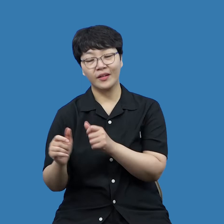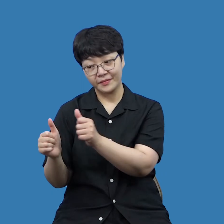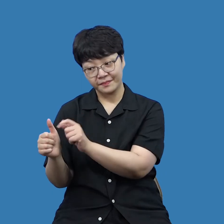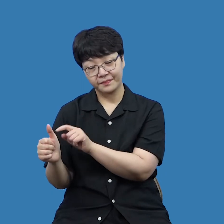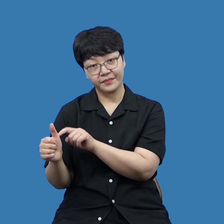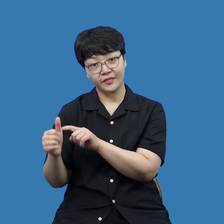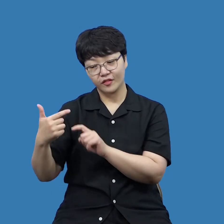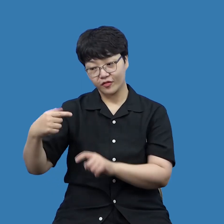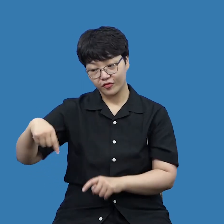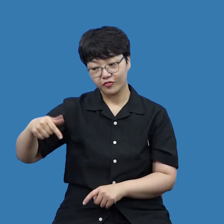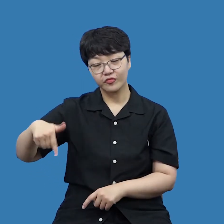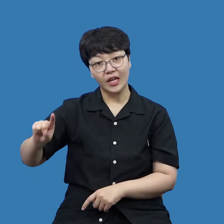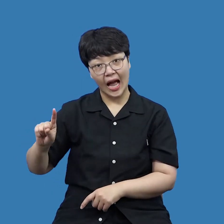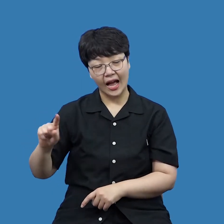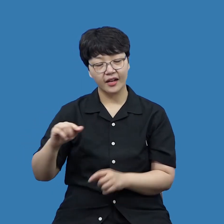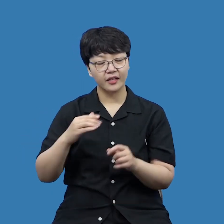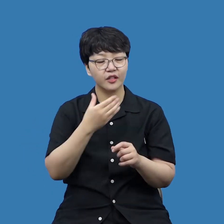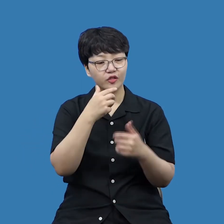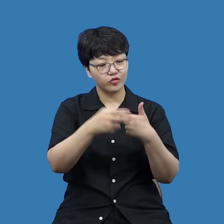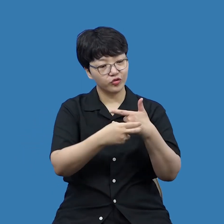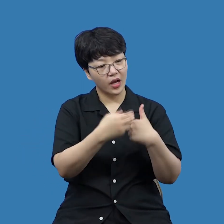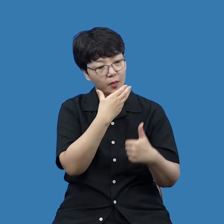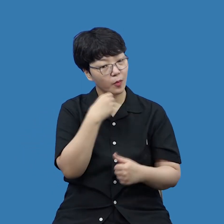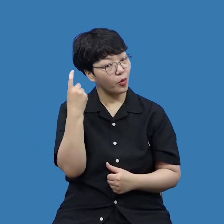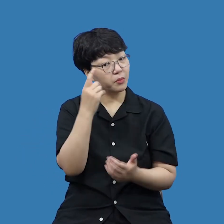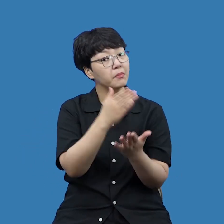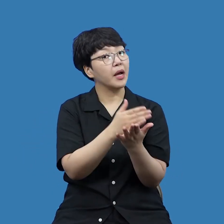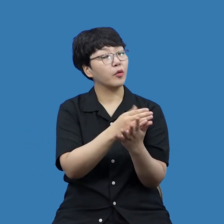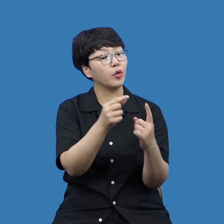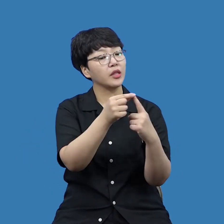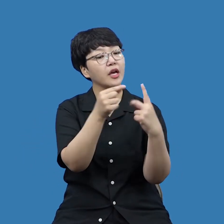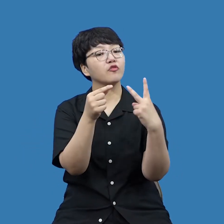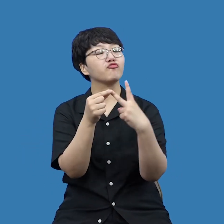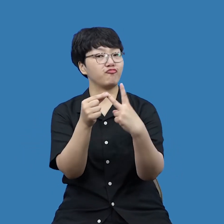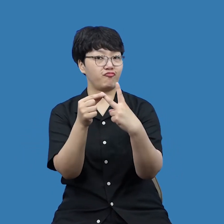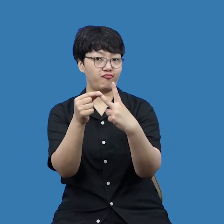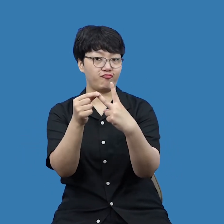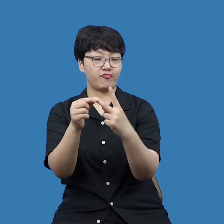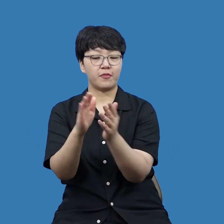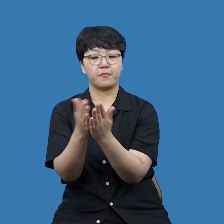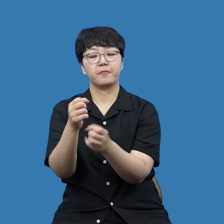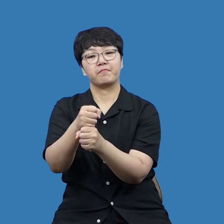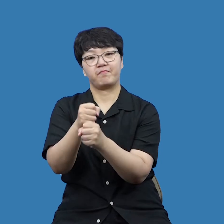기록한 성경이 있어요. 뭔지 아세요? 누가복음